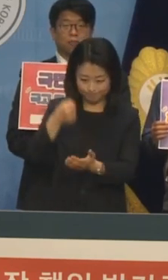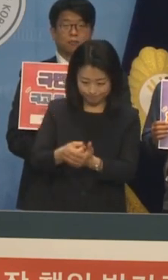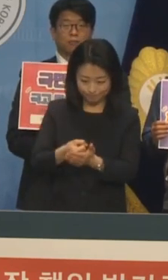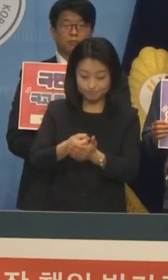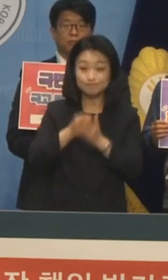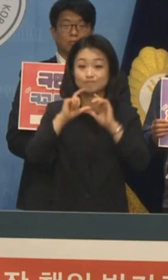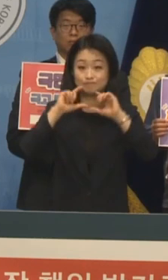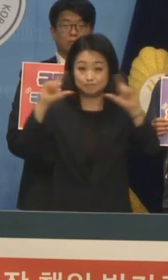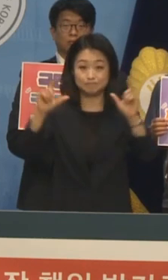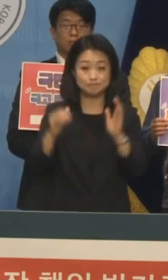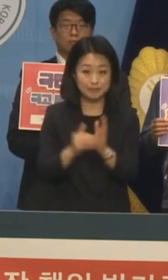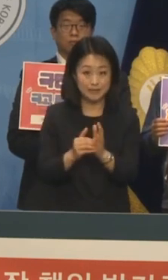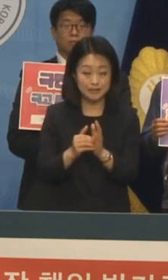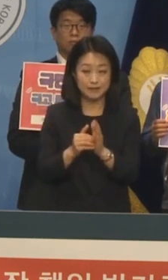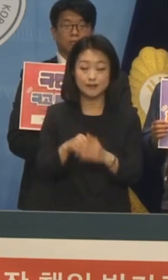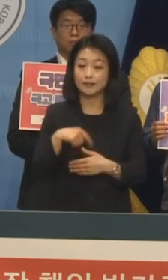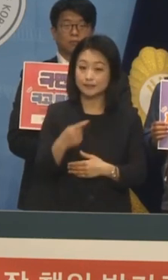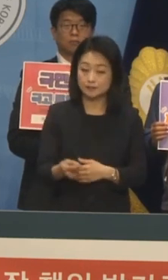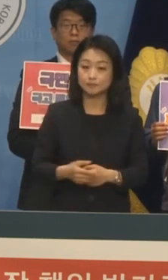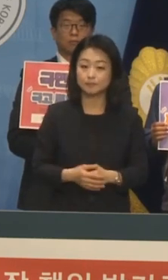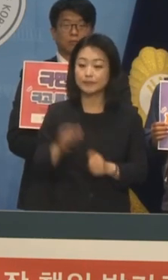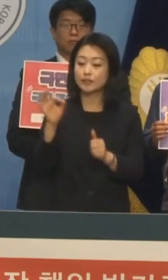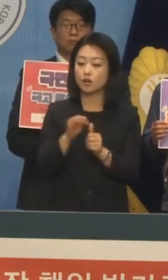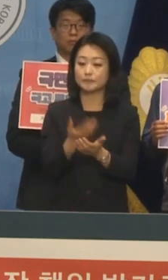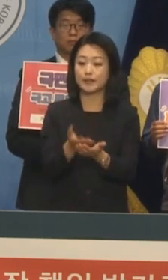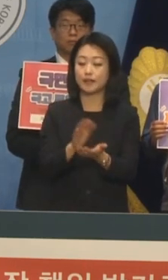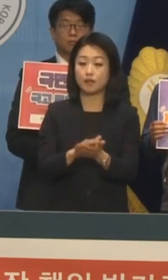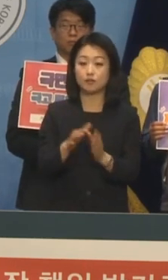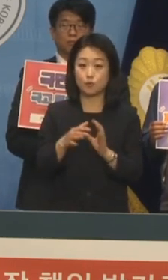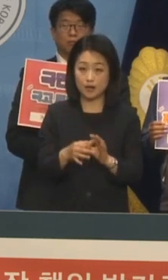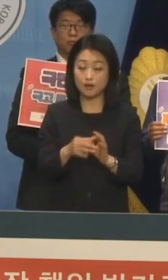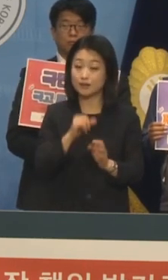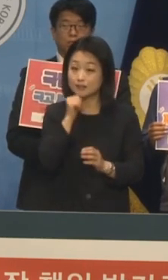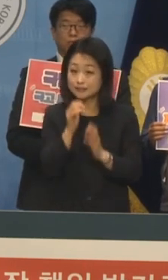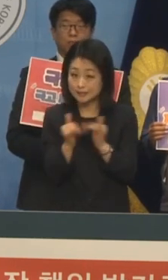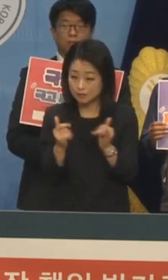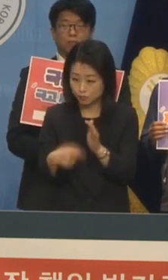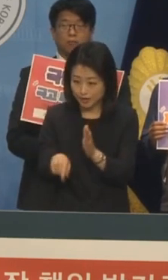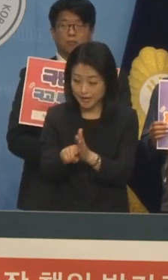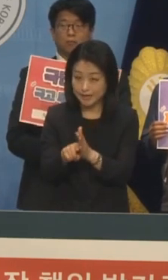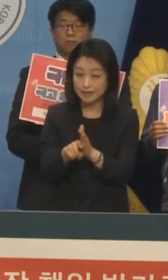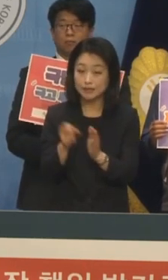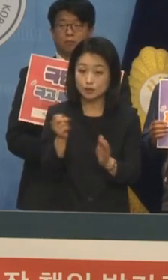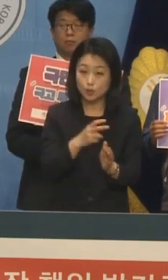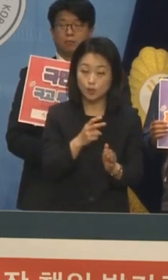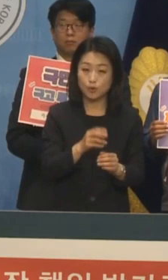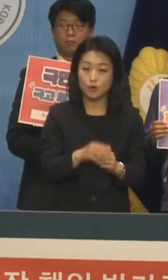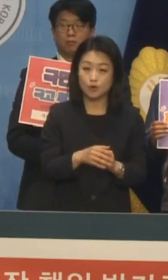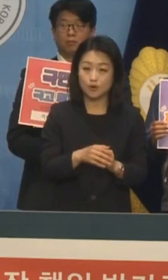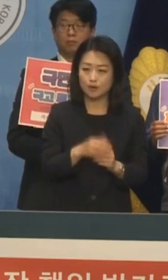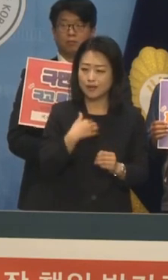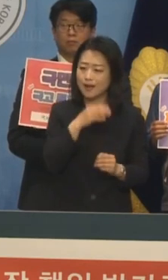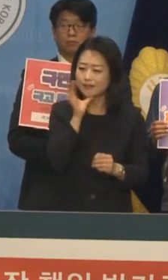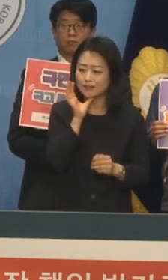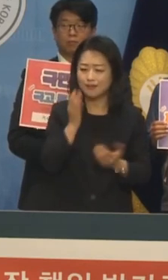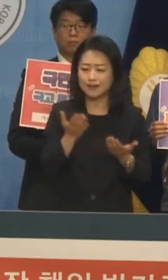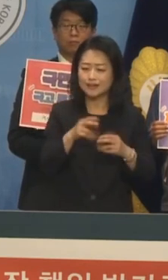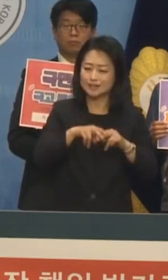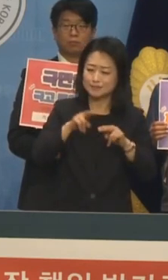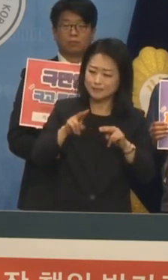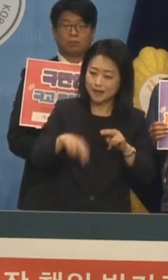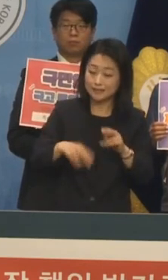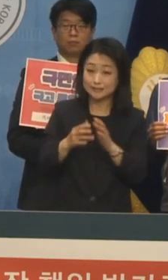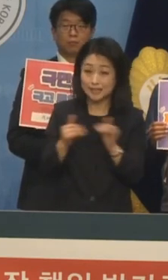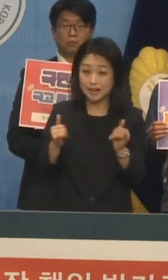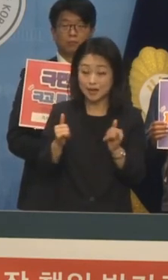공표되고 제출되었습니다. 이와 같은 연금 개혁안은 은퇴 세대를 위한 것도 은퇴를 앞둔 경제활동 인구를 위한 것도 아닌